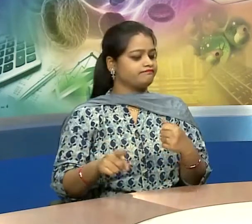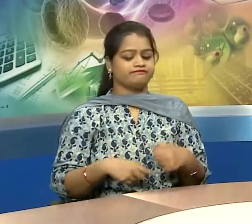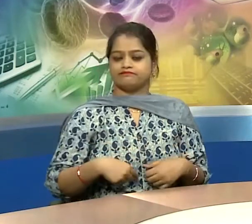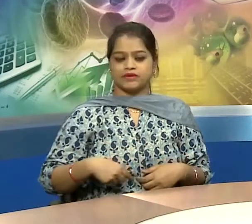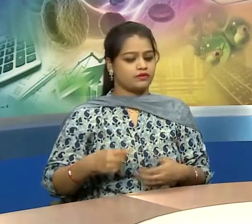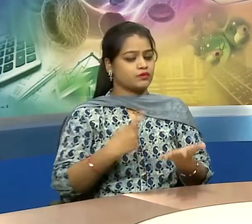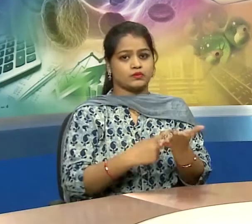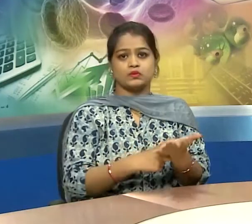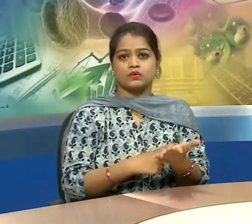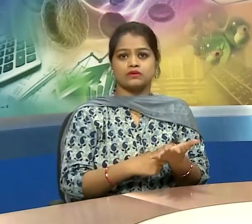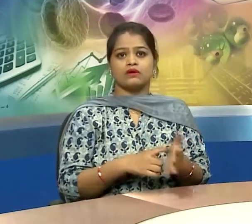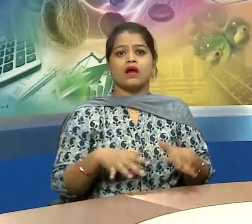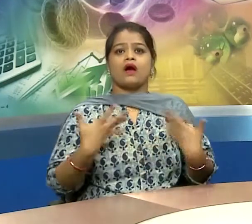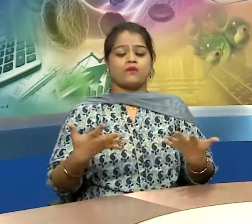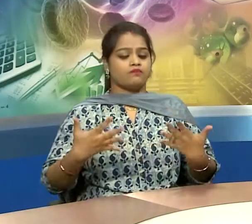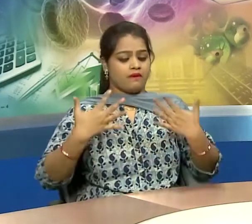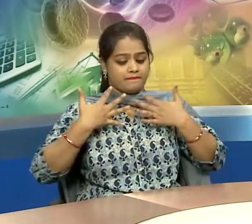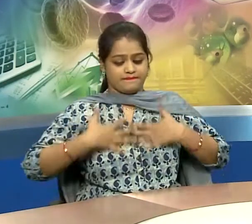जैसे व्यक्ति का शरीर बदलता रहता है,